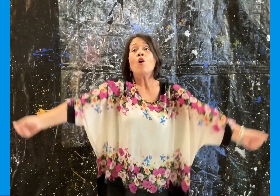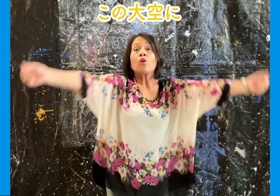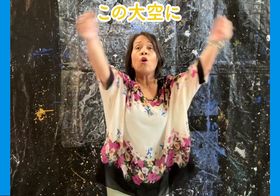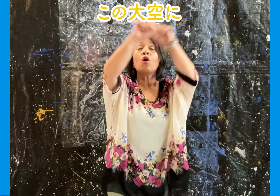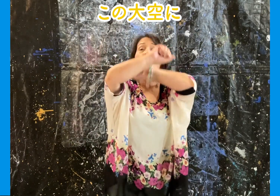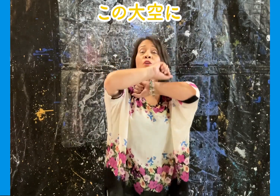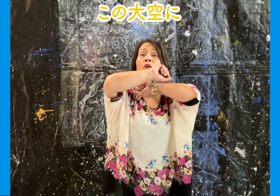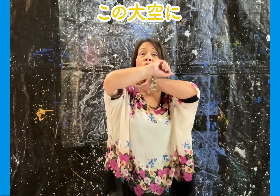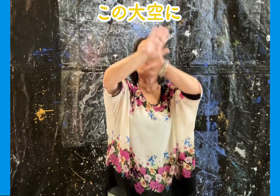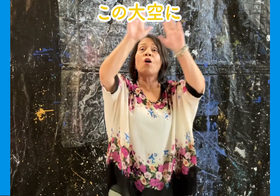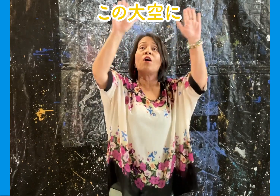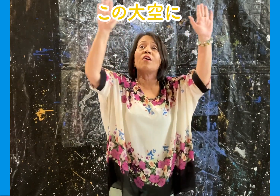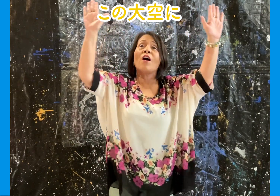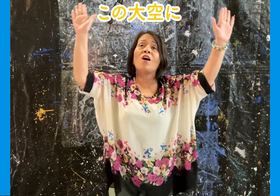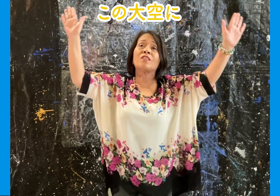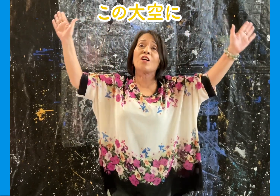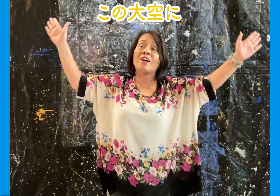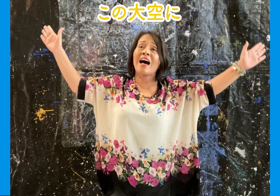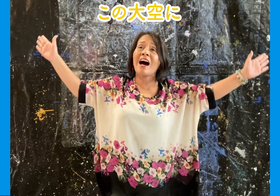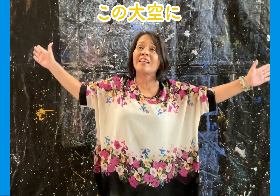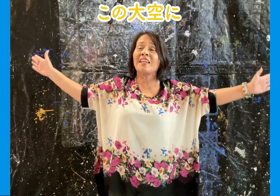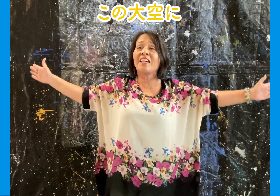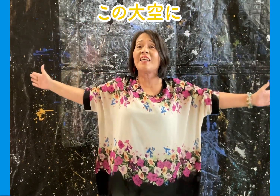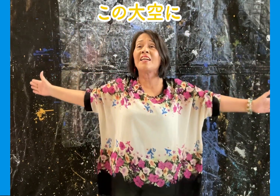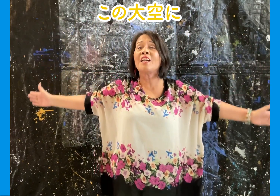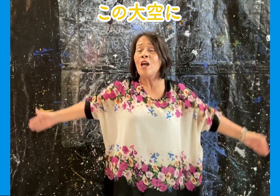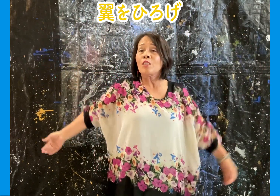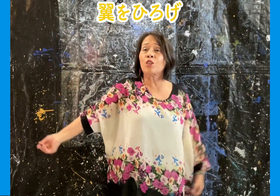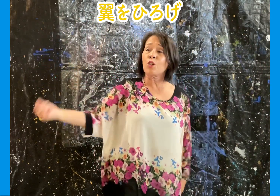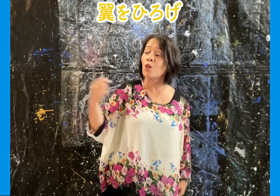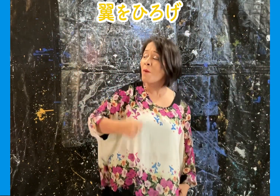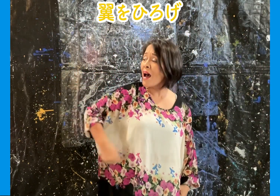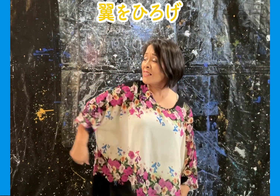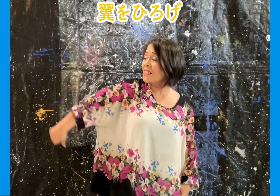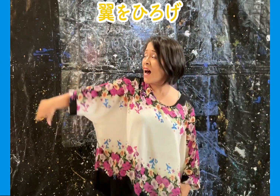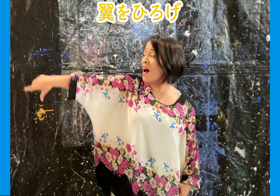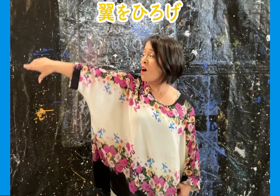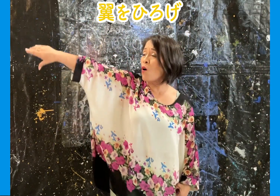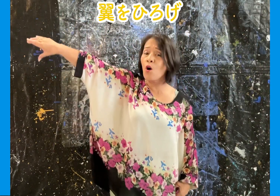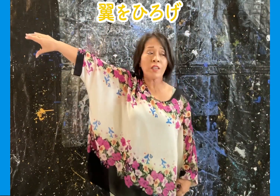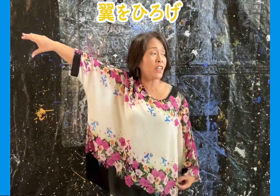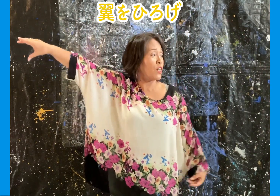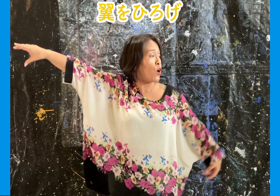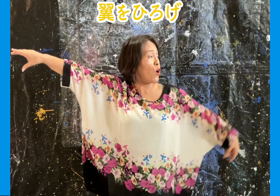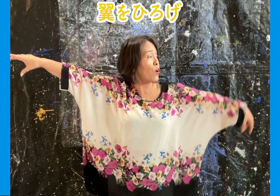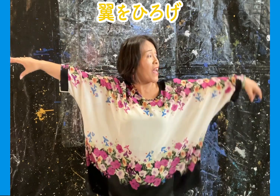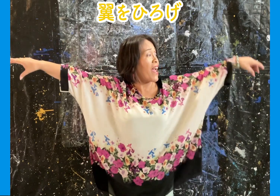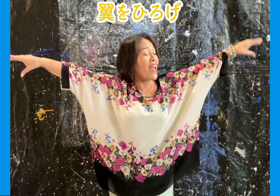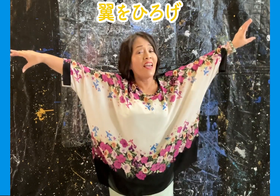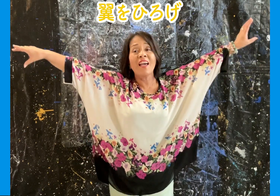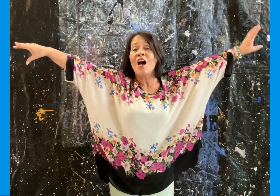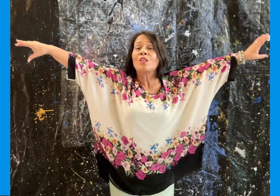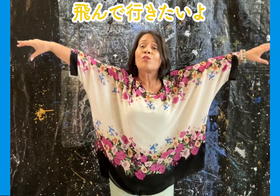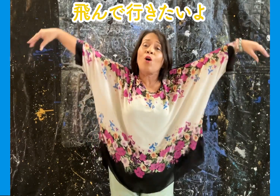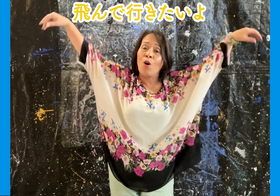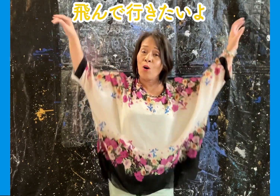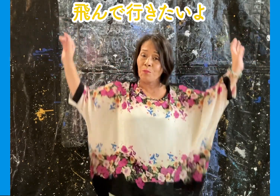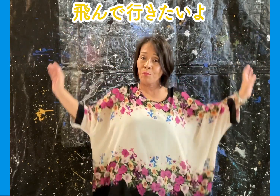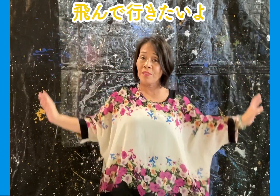この空に翼を広げ飛ん